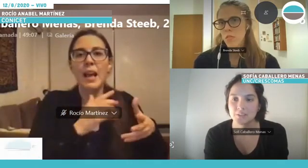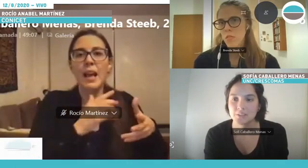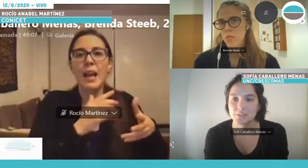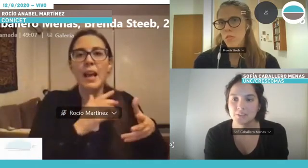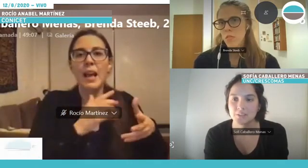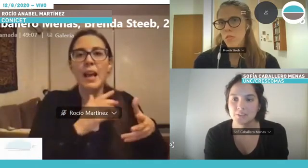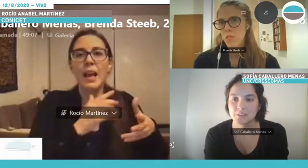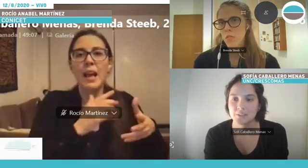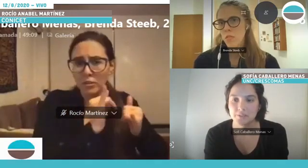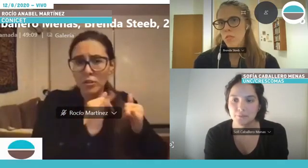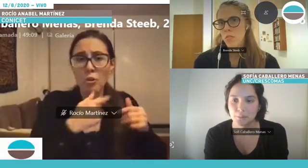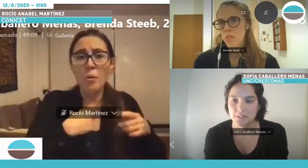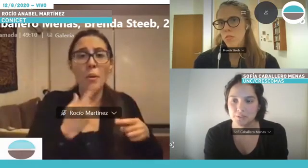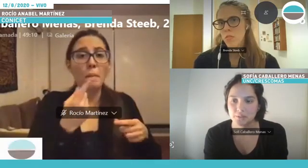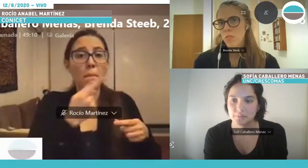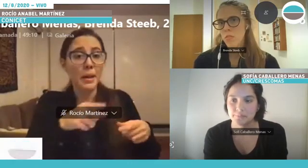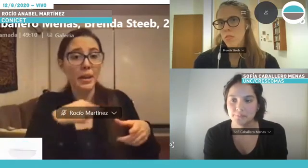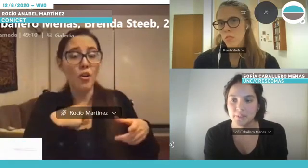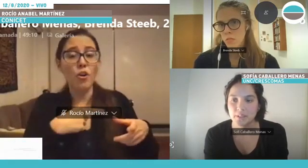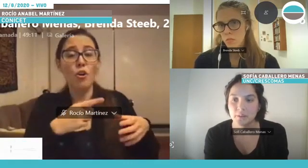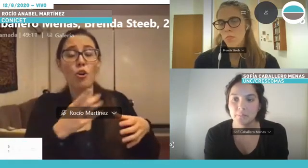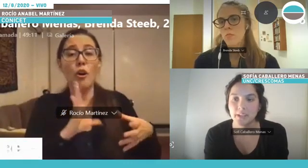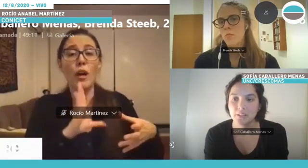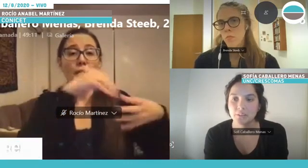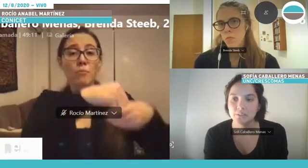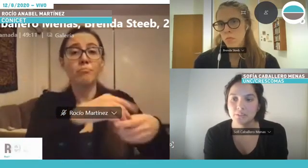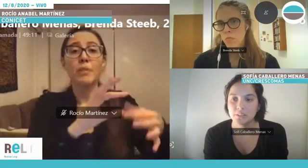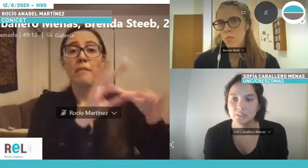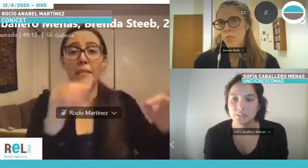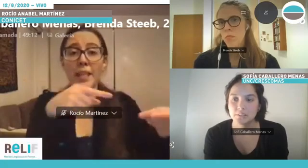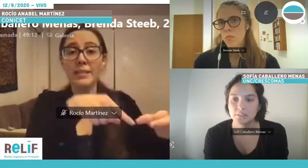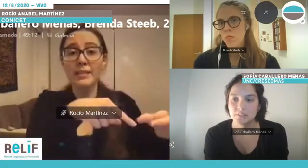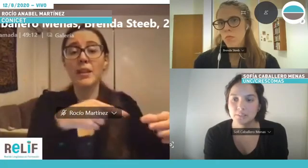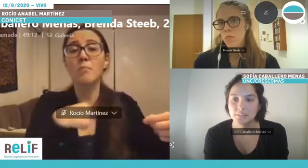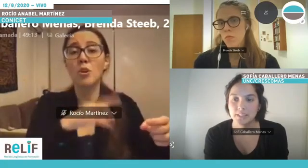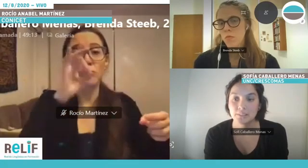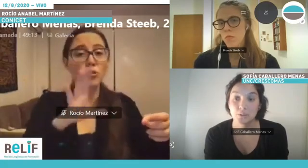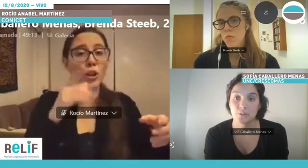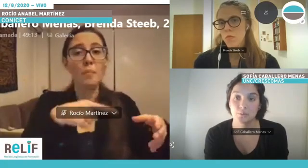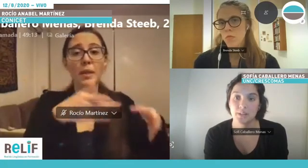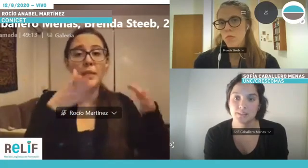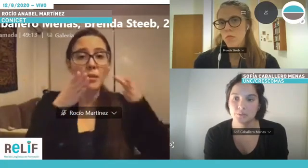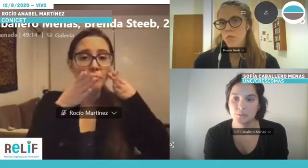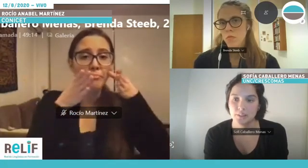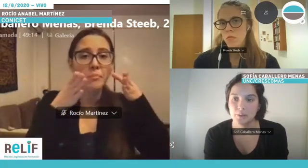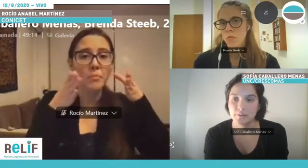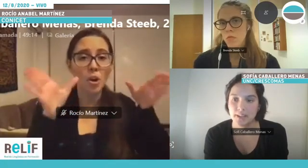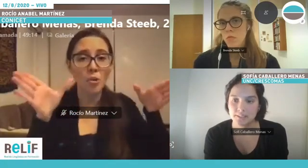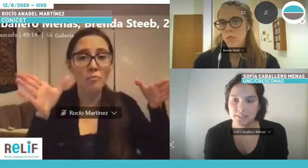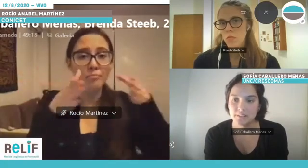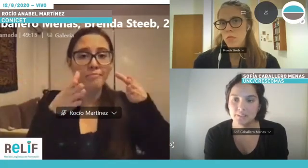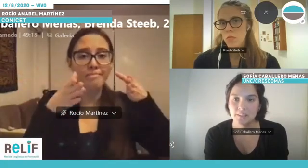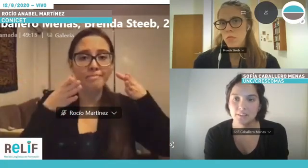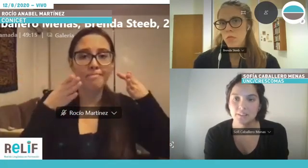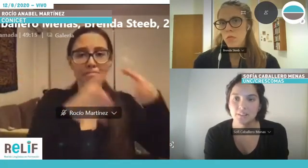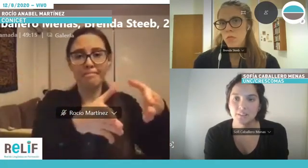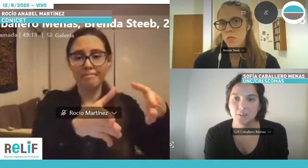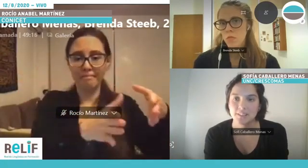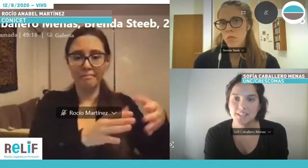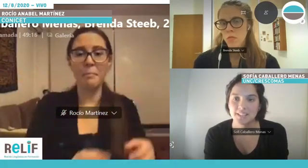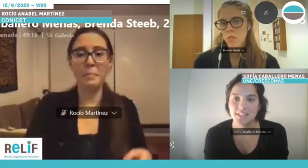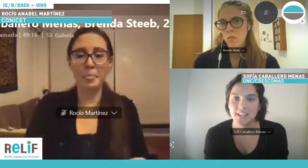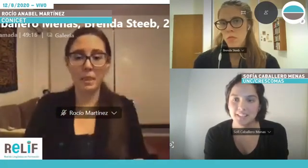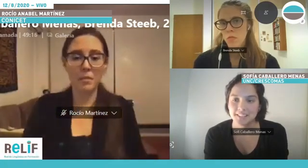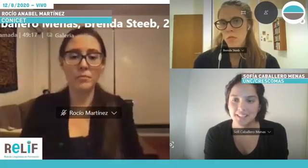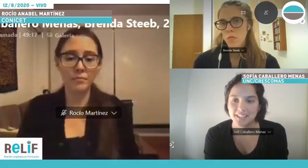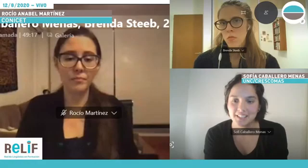de la seña hay mucha información, pero dentro de de una frase, lo